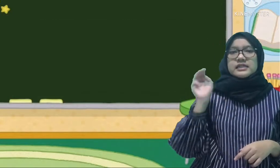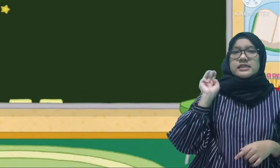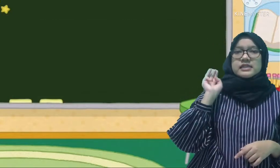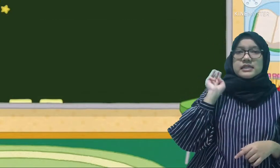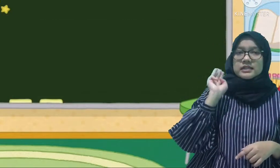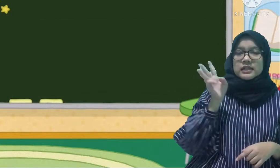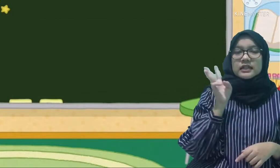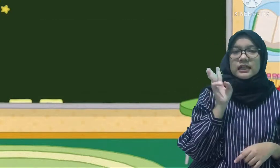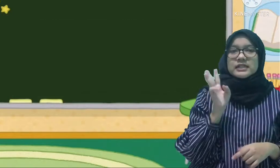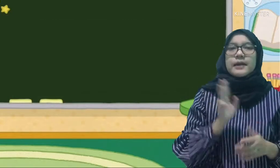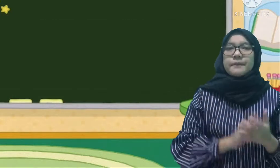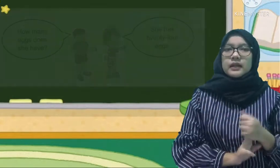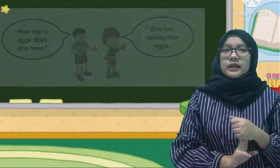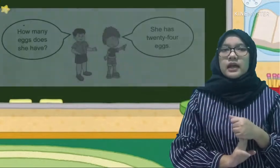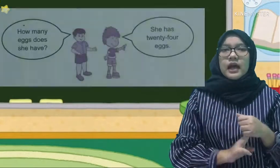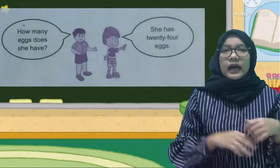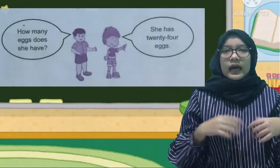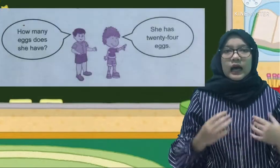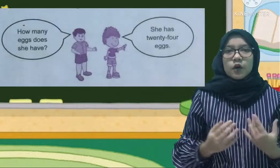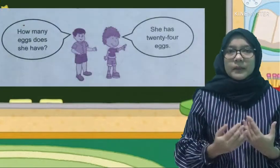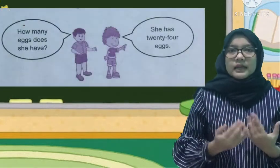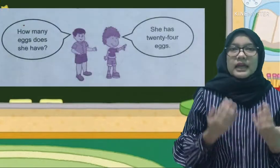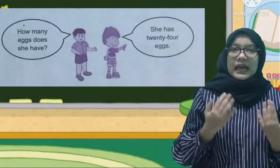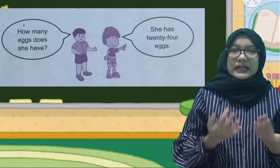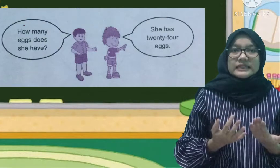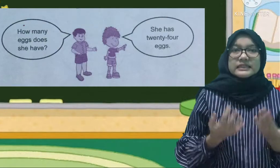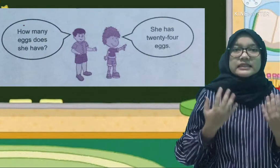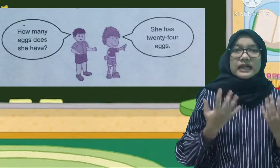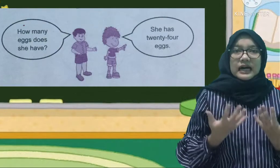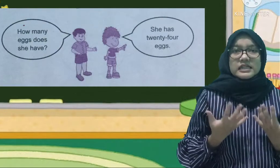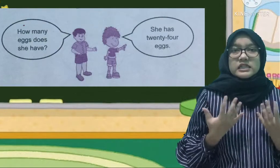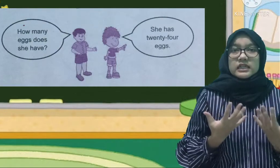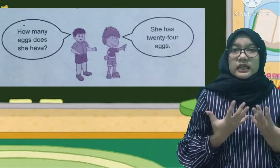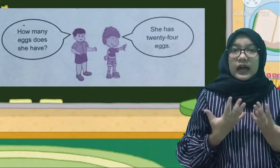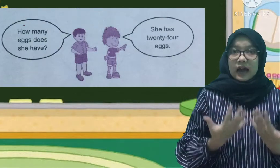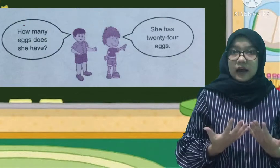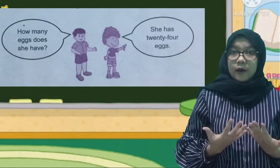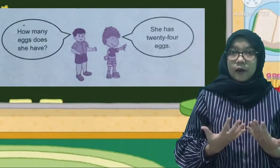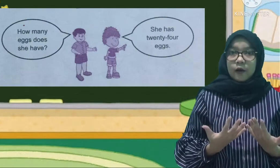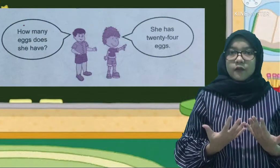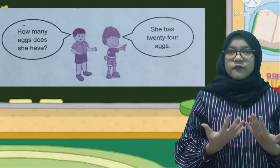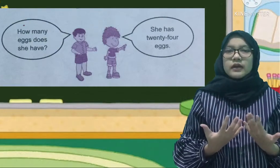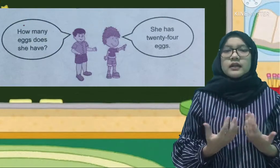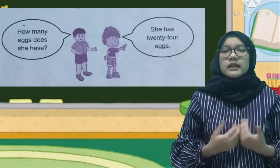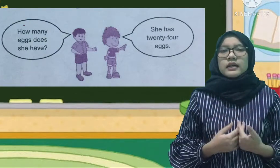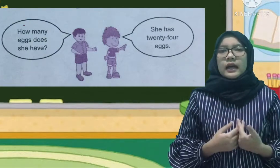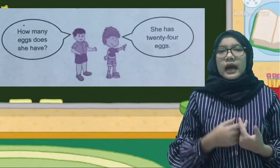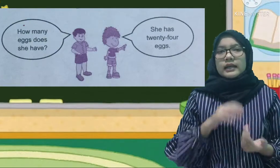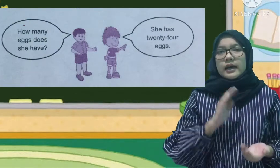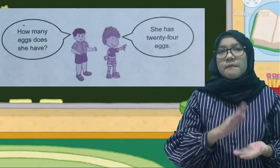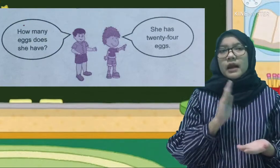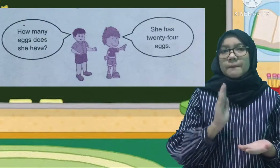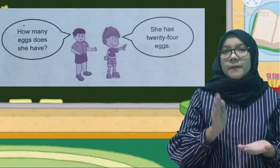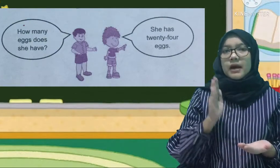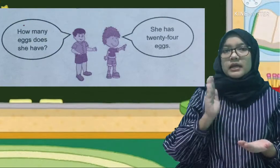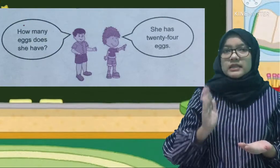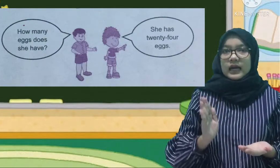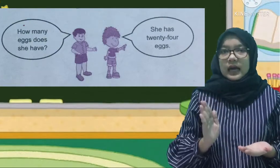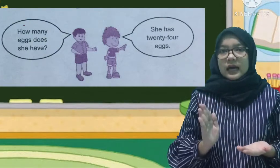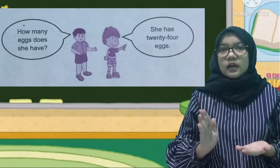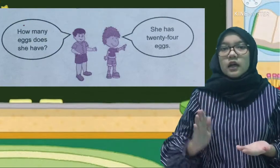next, the third example, how many eggs does she have? Nah, ada